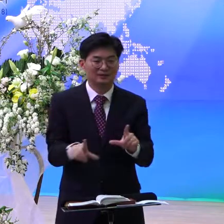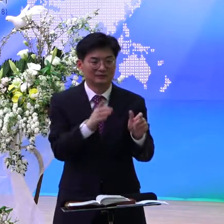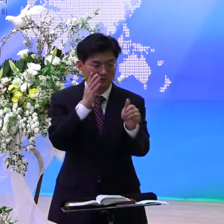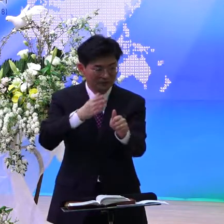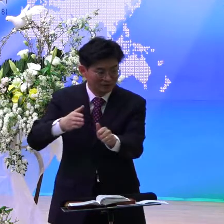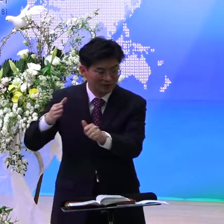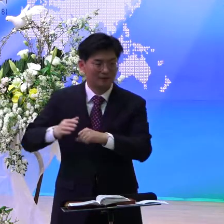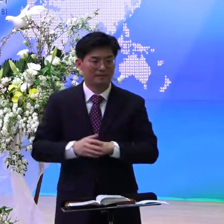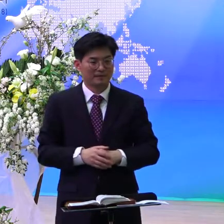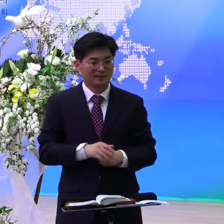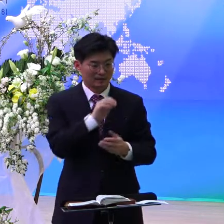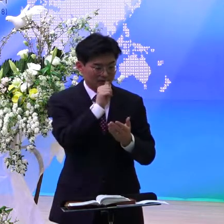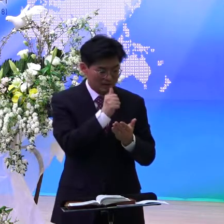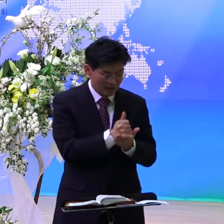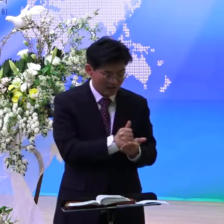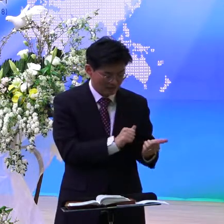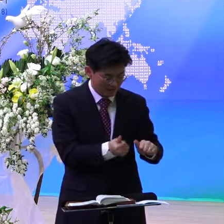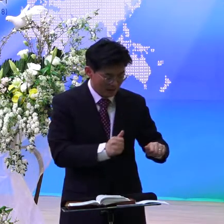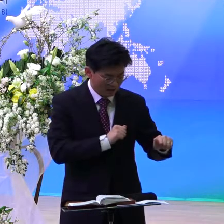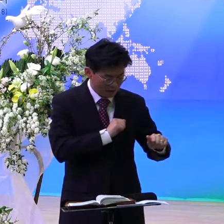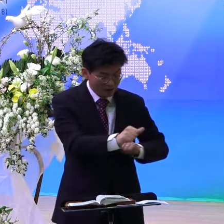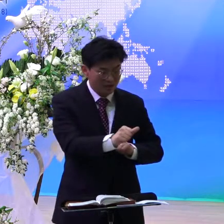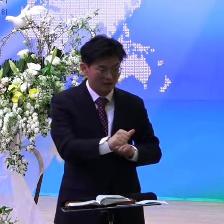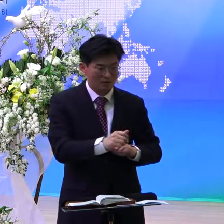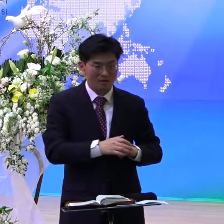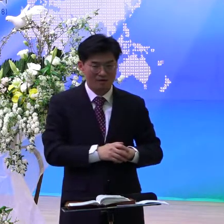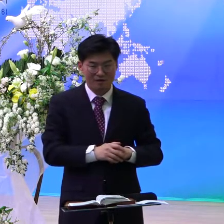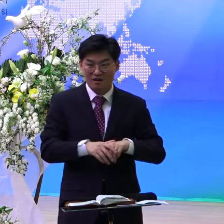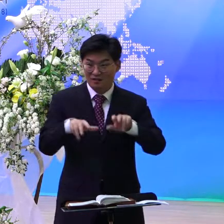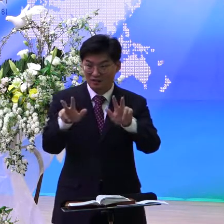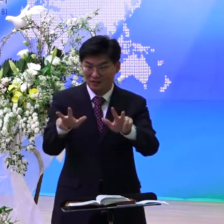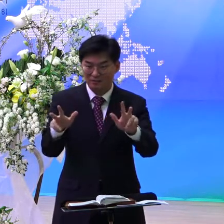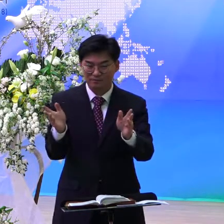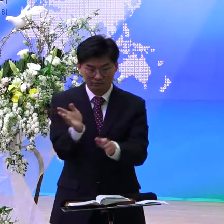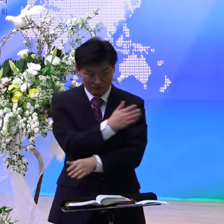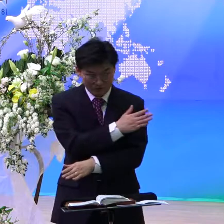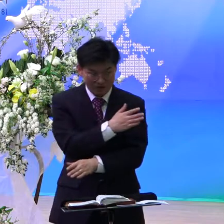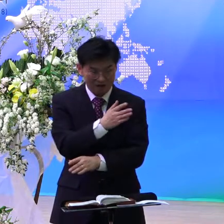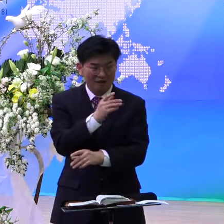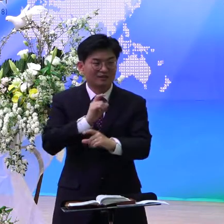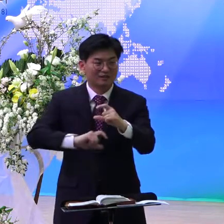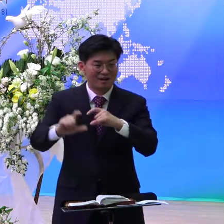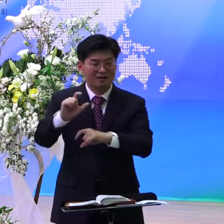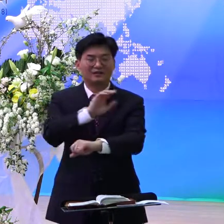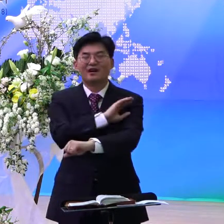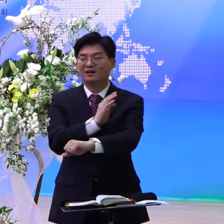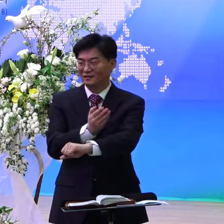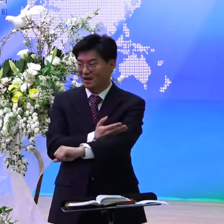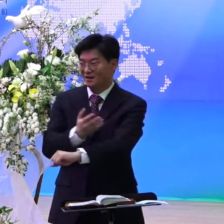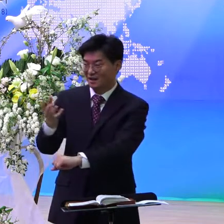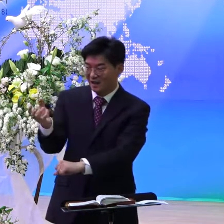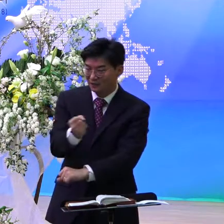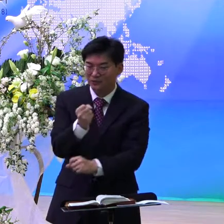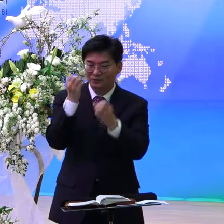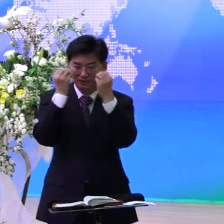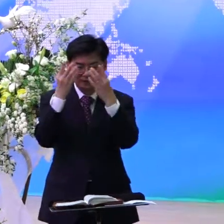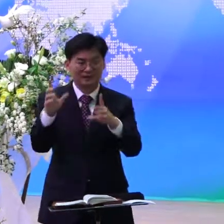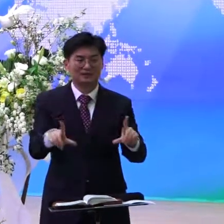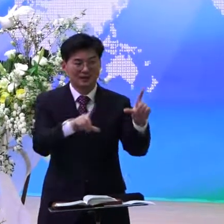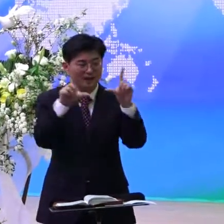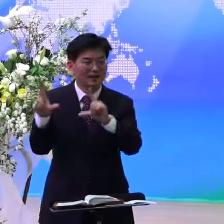여러분들이 죄와 사망의 권세를 이기고 여러분이 오늘부터 더 능력있고 새로운 삶을 살게 하실 줄로